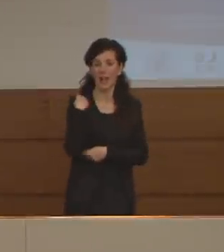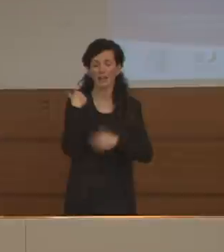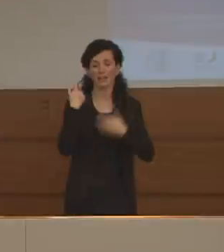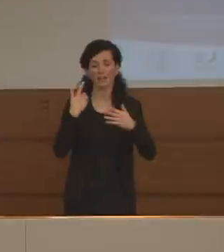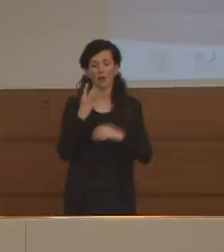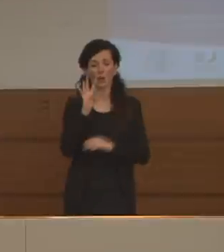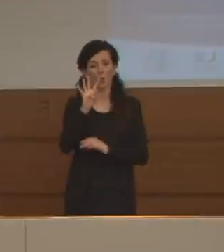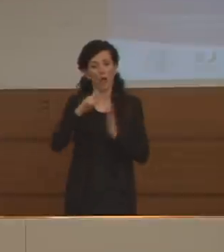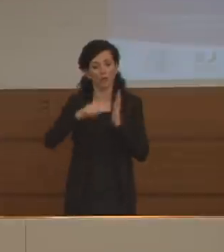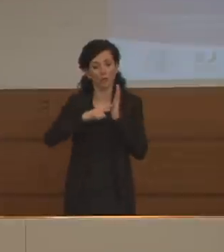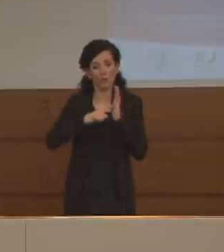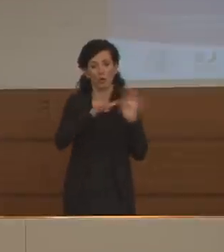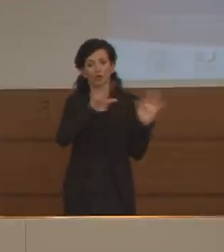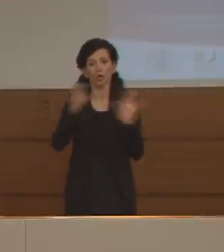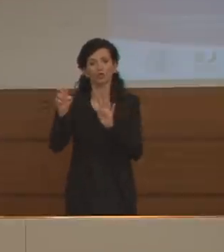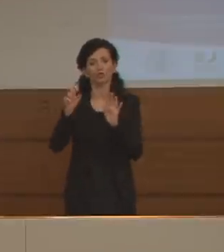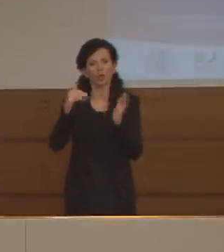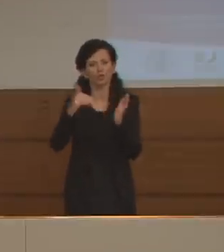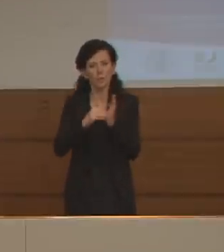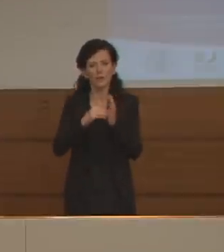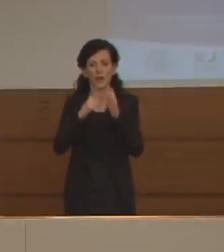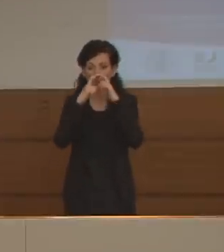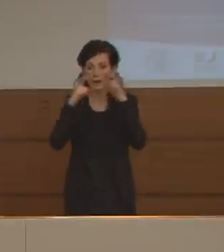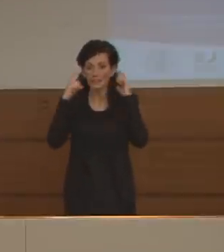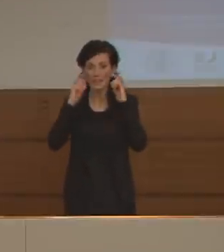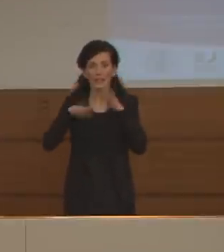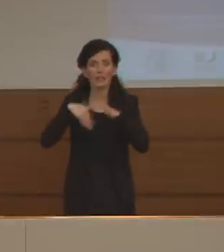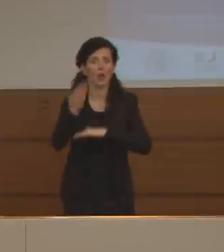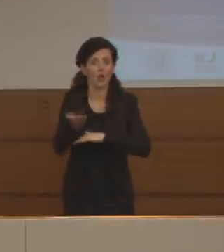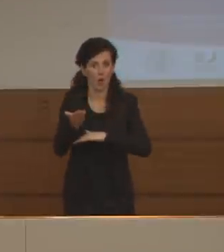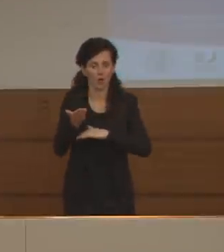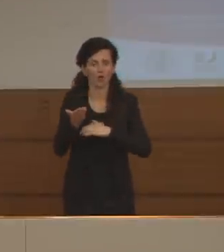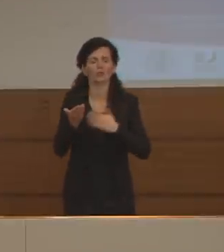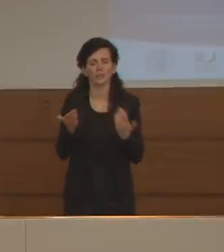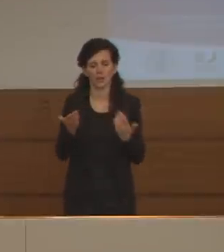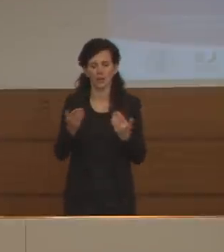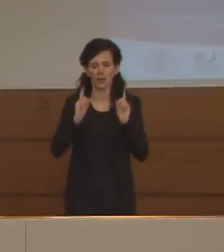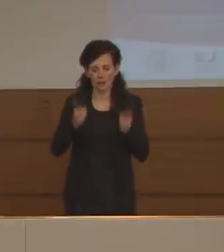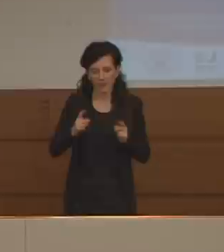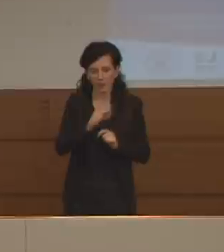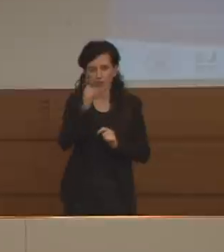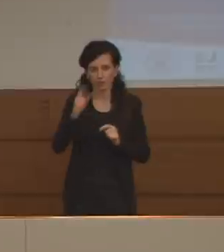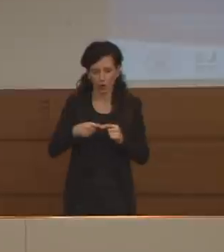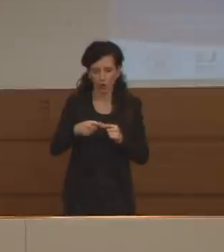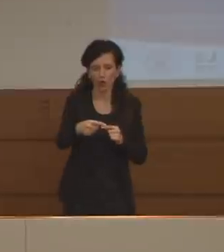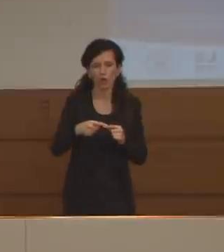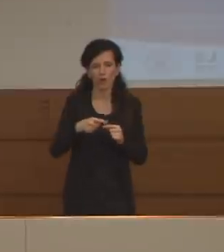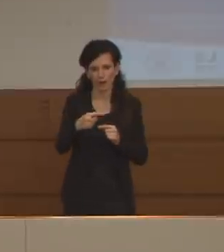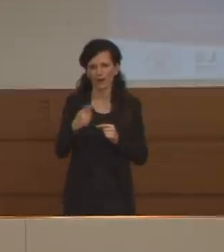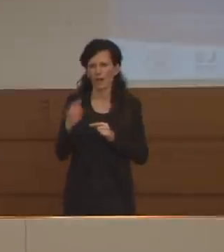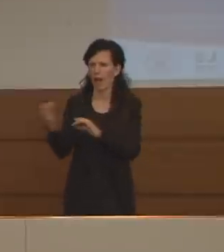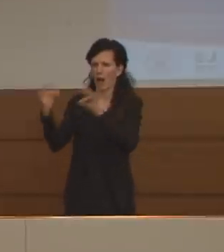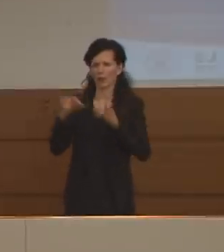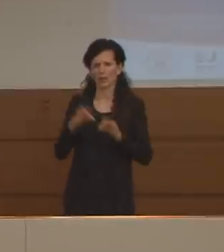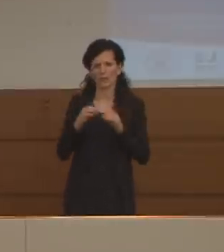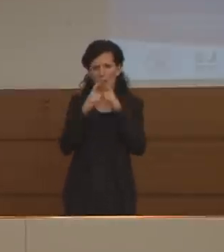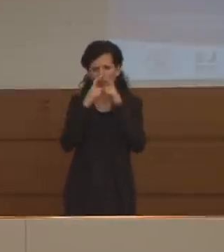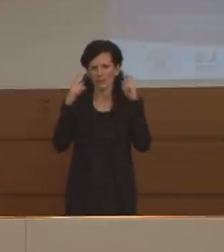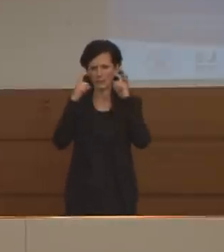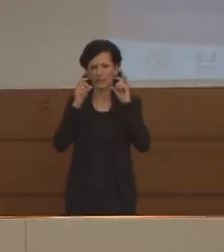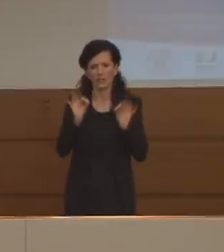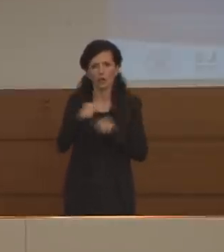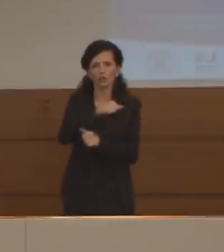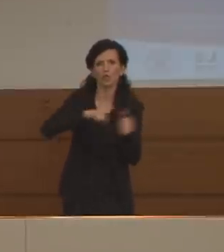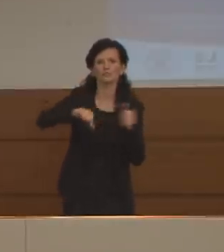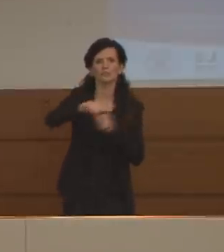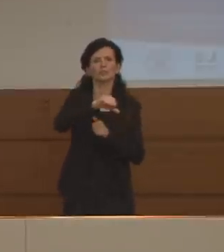4 milioni e 800 mila mascherine quindi nei prossimi giorni arriveranno le mascherine anche in sostituzione quelle che erano